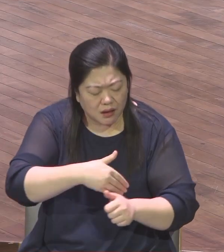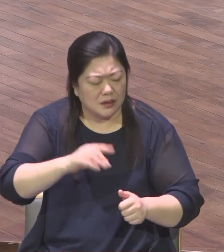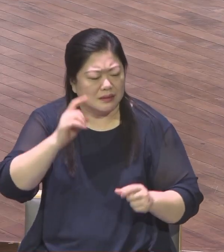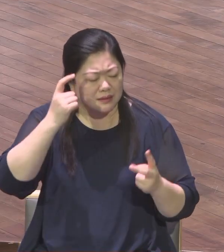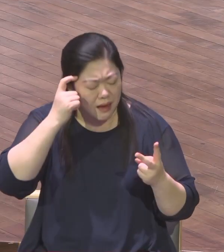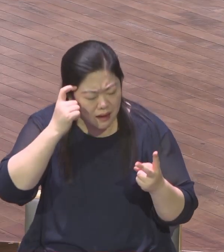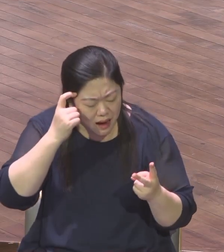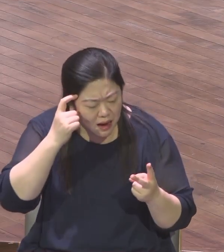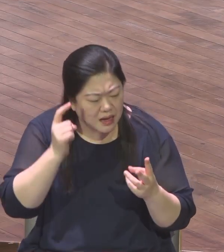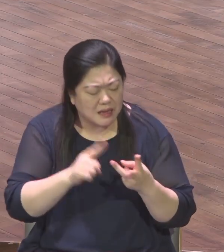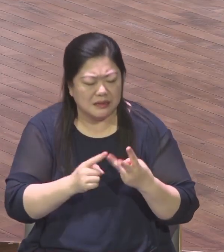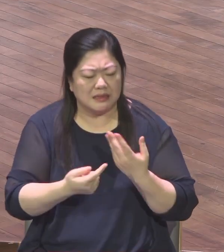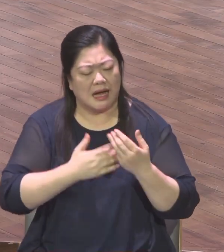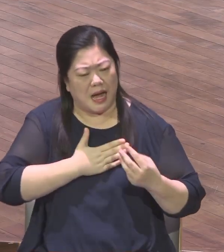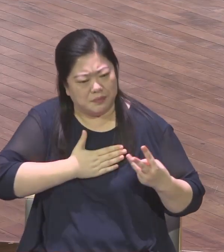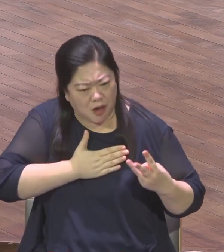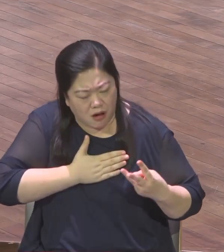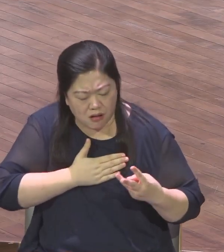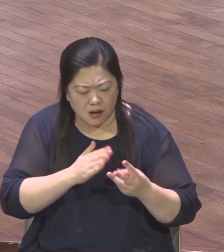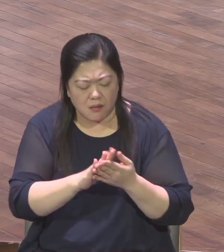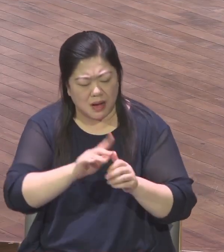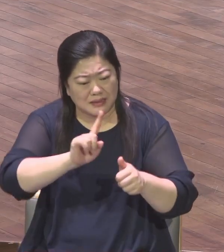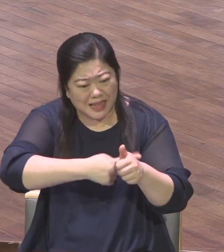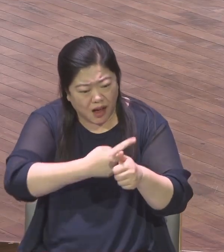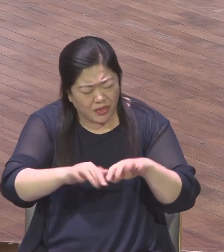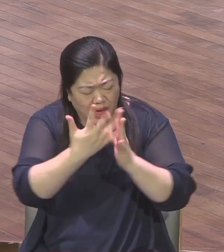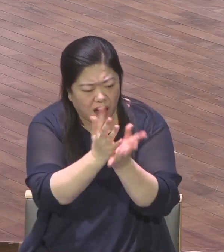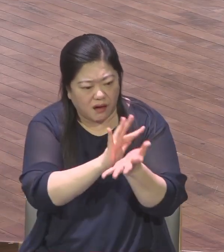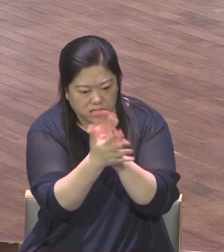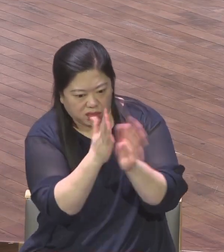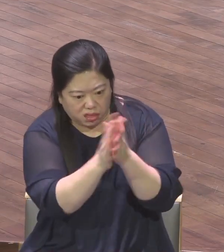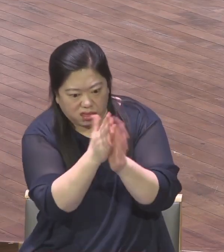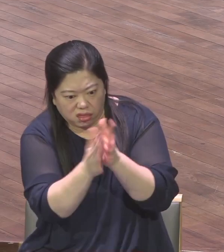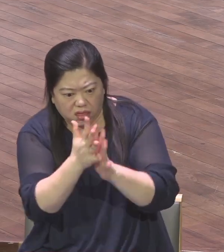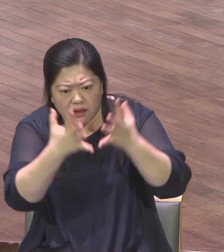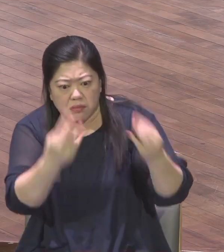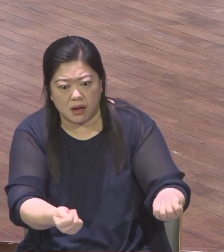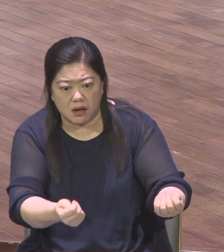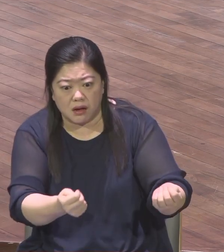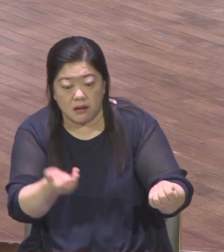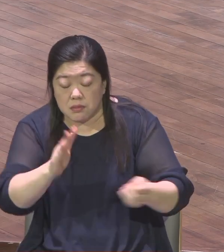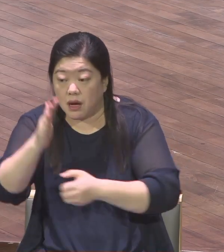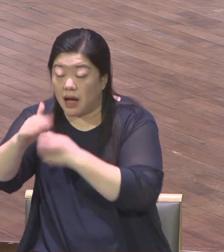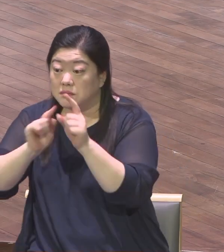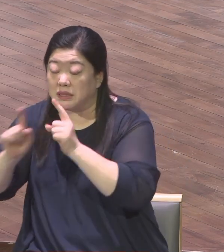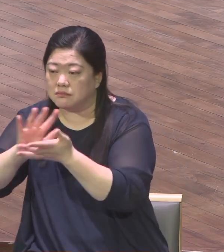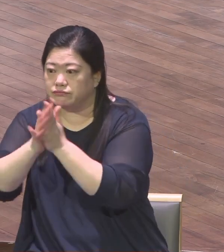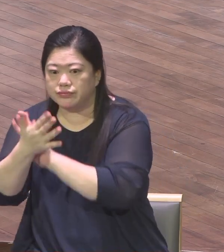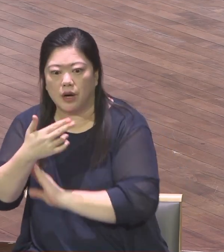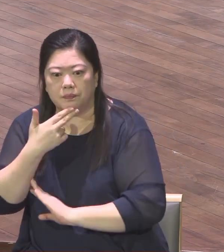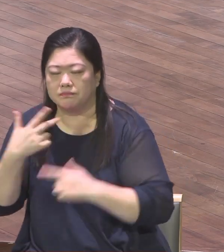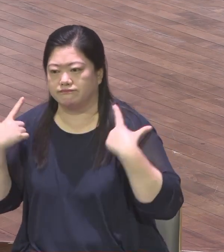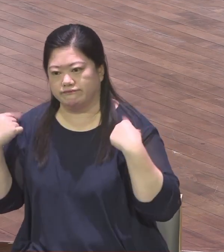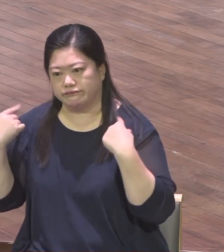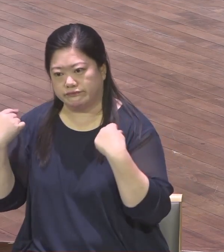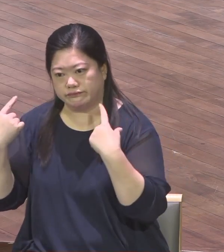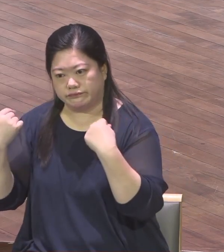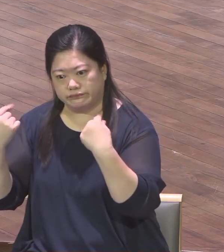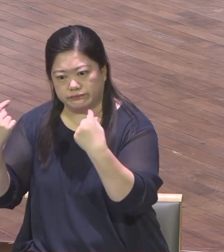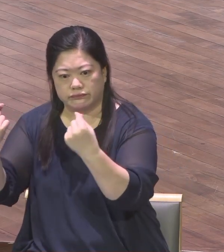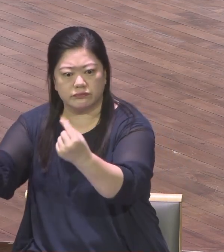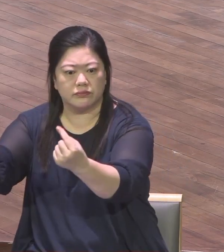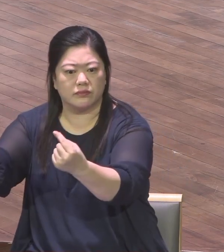생각대로 결정한 것이 아니라 영원히 변치 않는 하나님의 말씀에 따라서 결정할 때에